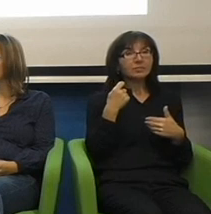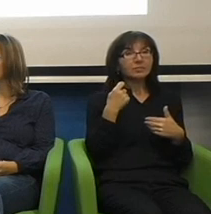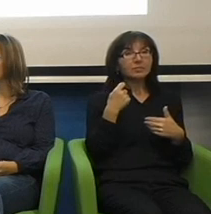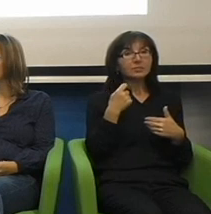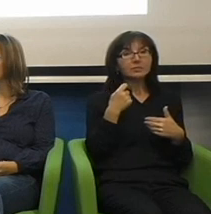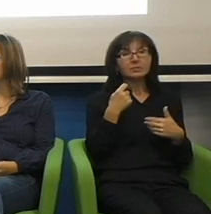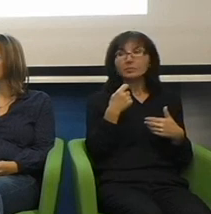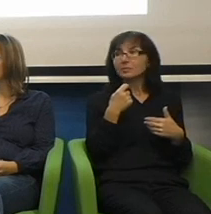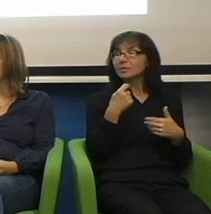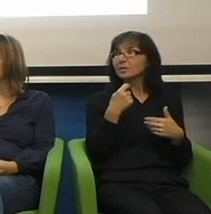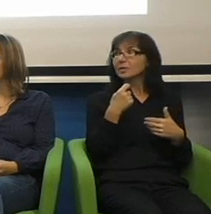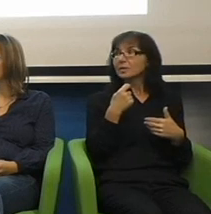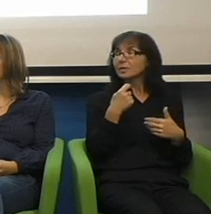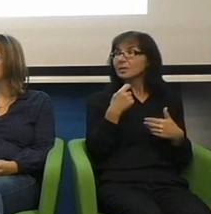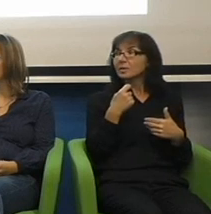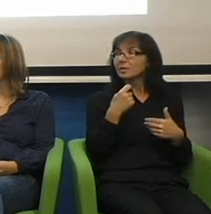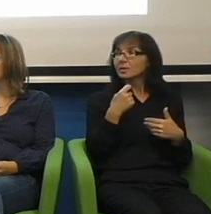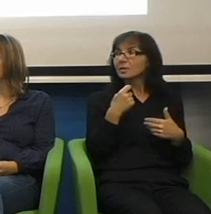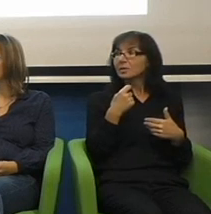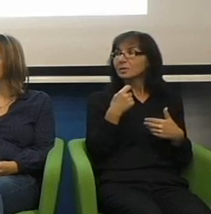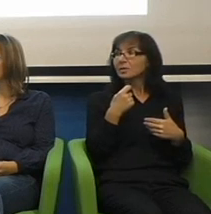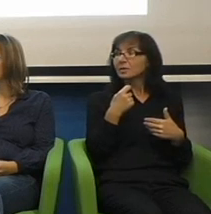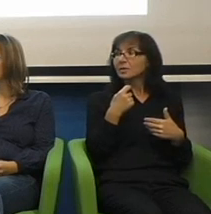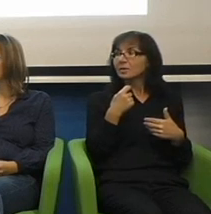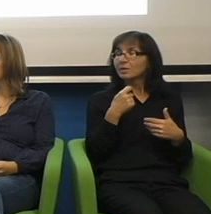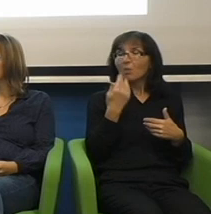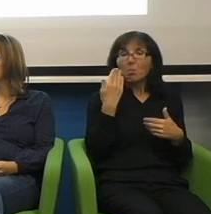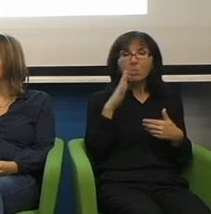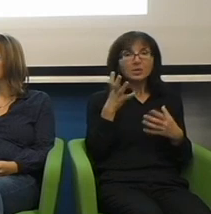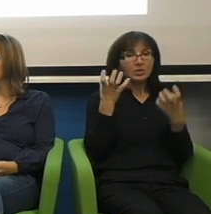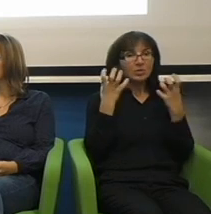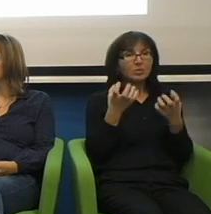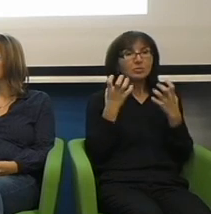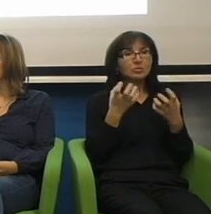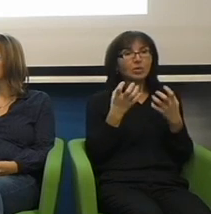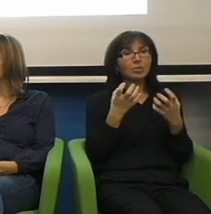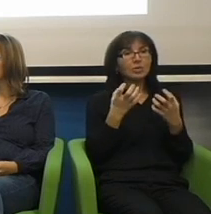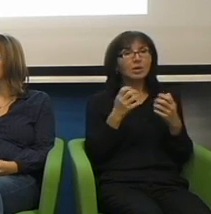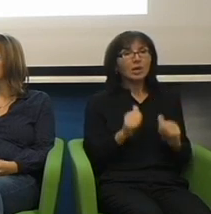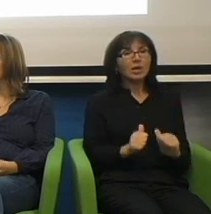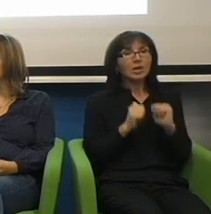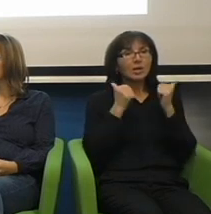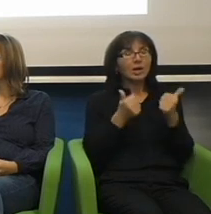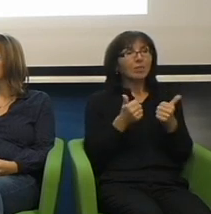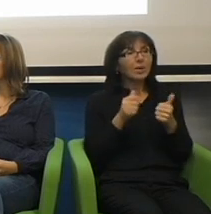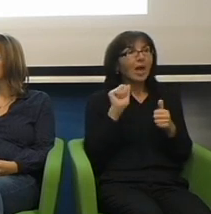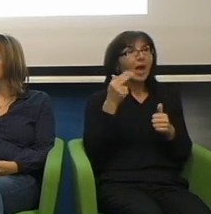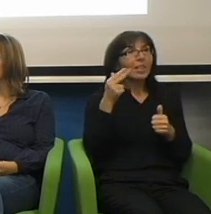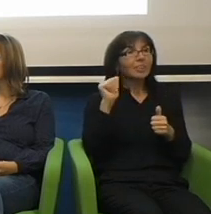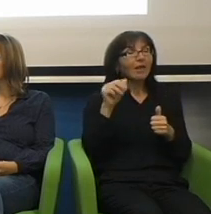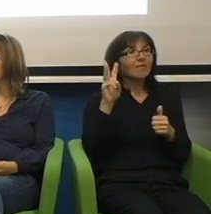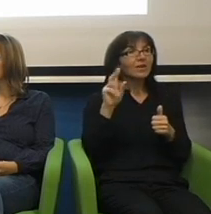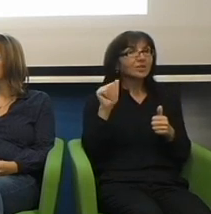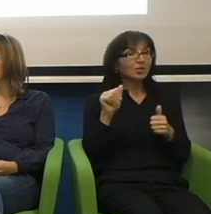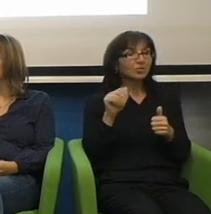pytała pani o to na początku, na Ukrainie myślę, że bardzo chcą, żeby Anna Walentynowicz była